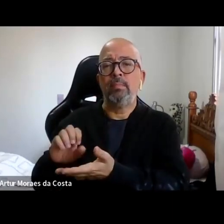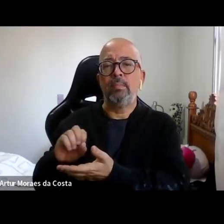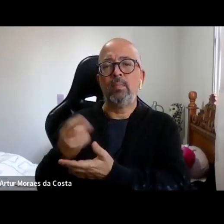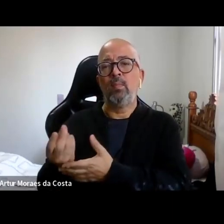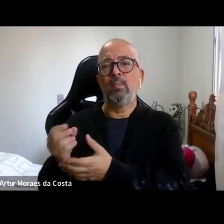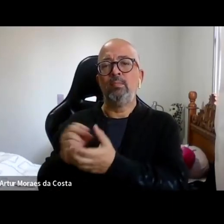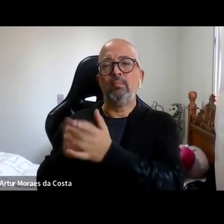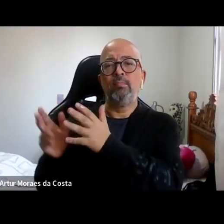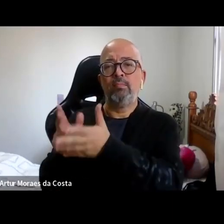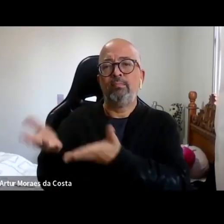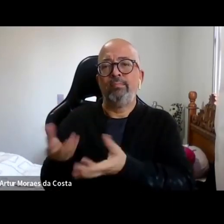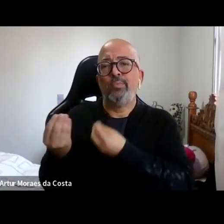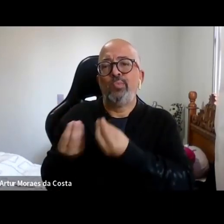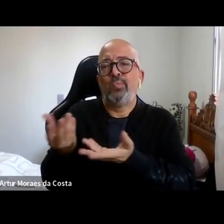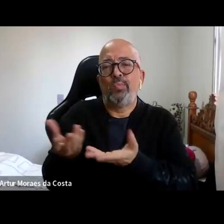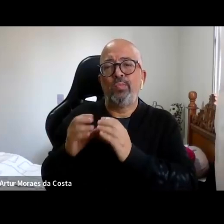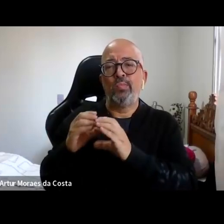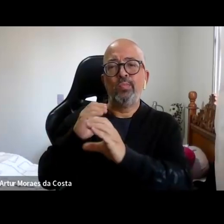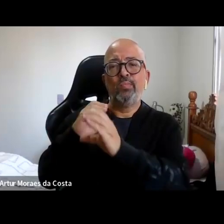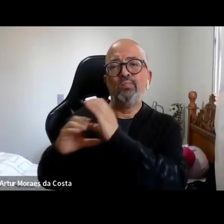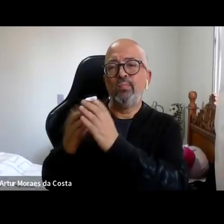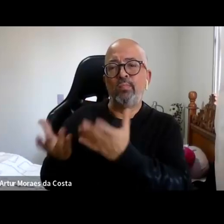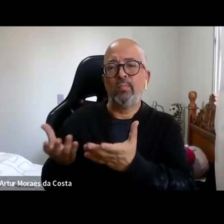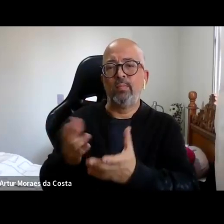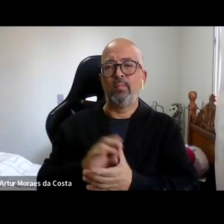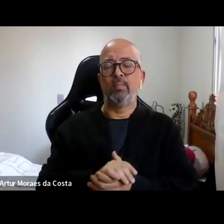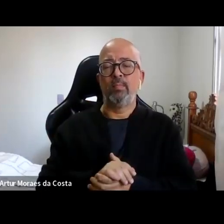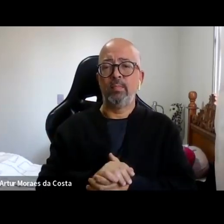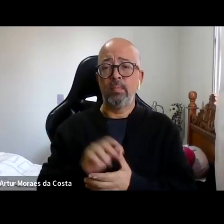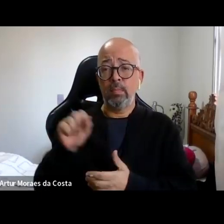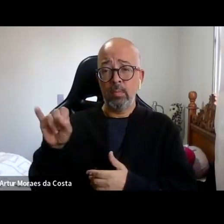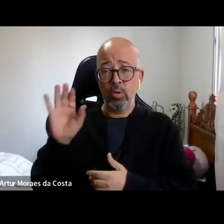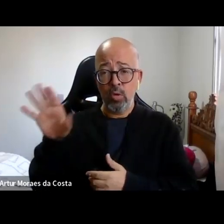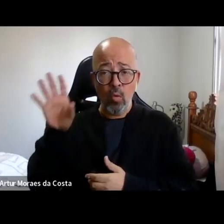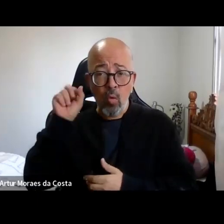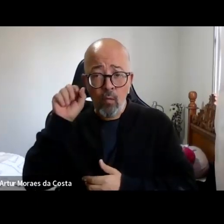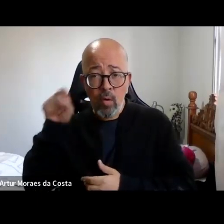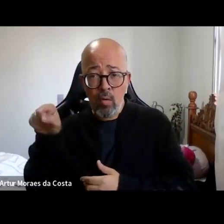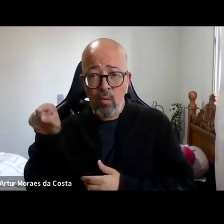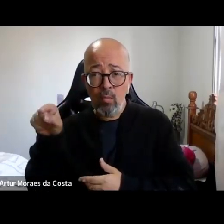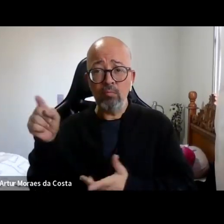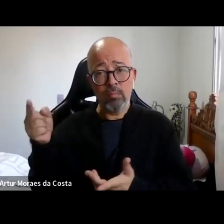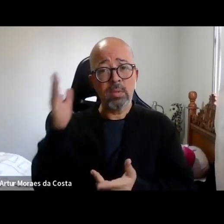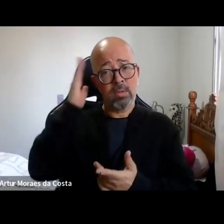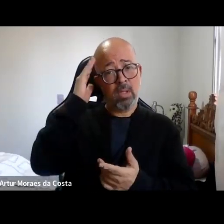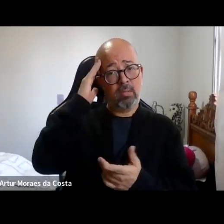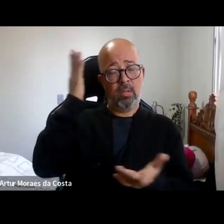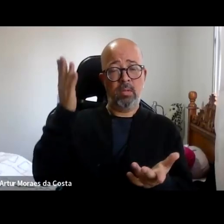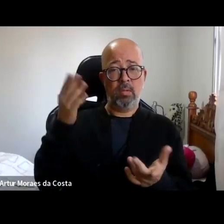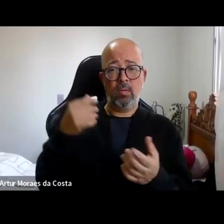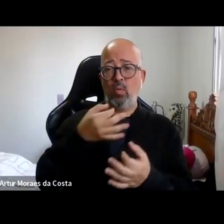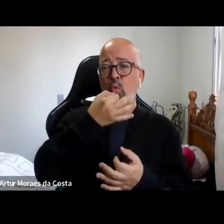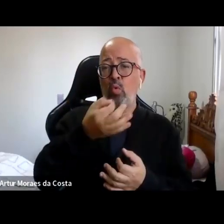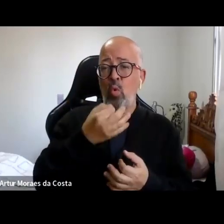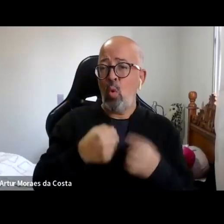voces de quienes están hablando porque hay personas sordociegas que alcanzan a escuchar voces no tienen